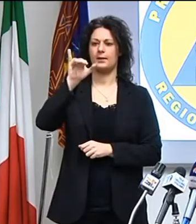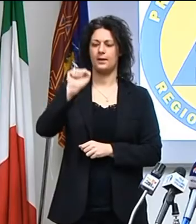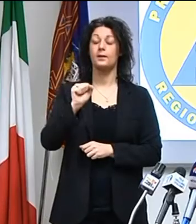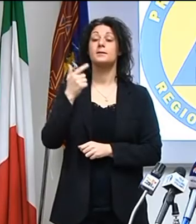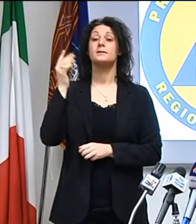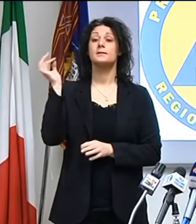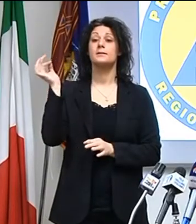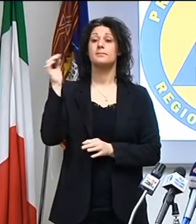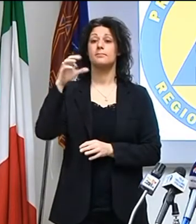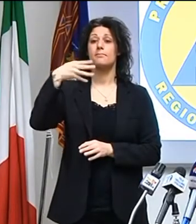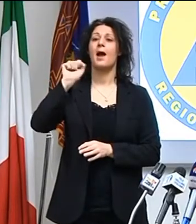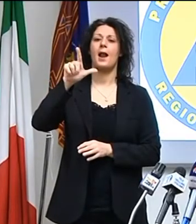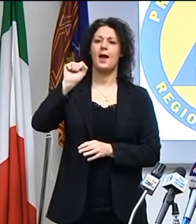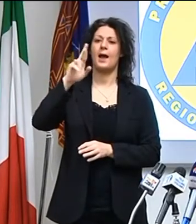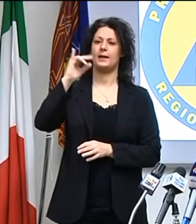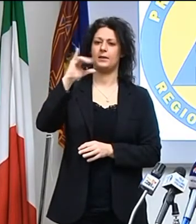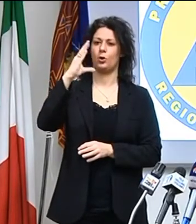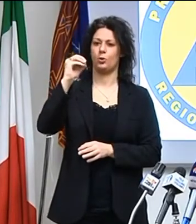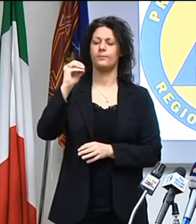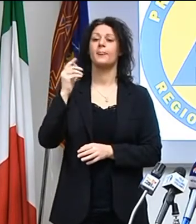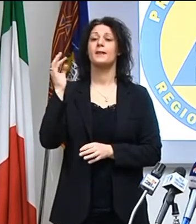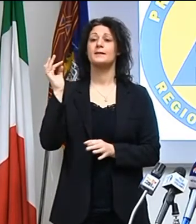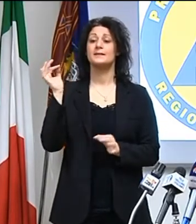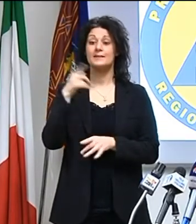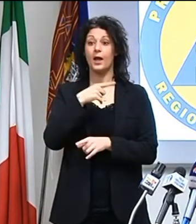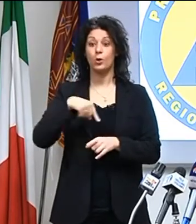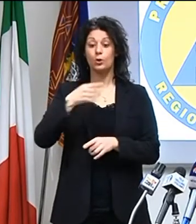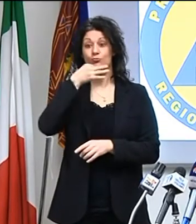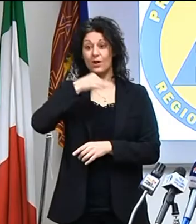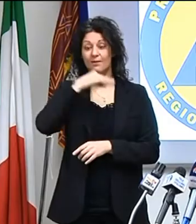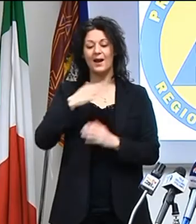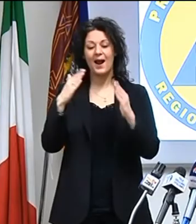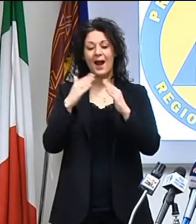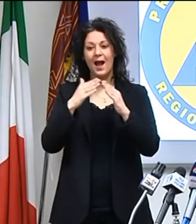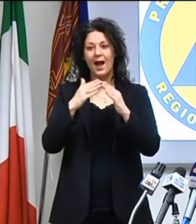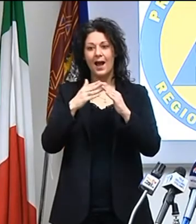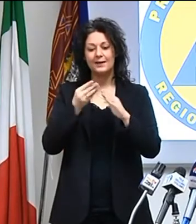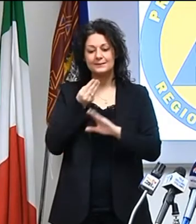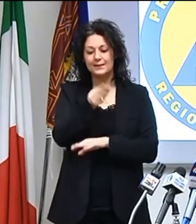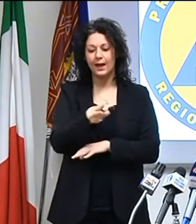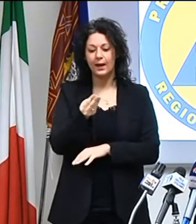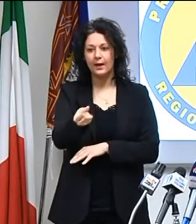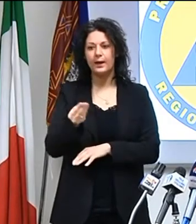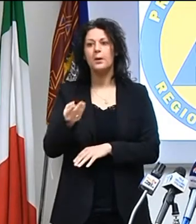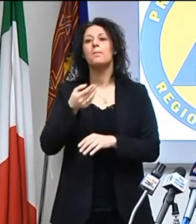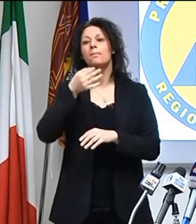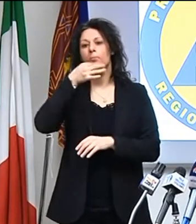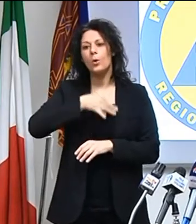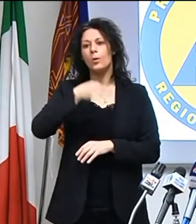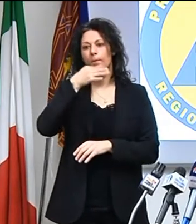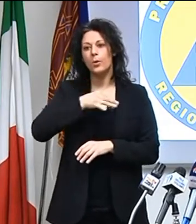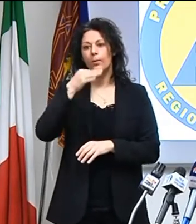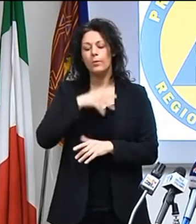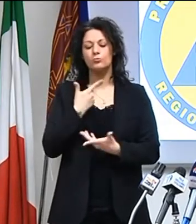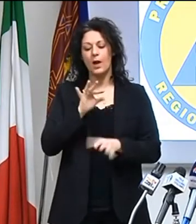casa, nelle prime fasi, potrebbe aiutarci ancora di più nella cura dei pazienti. Cioè uno comincia ad avere problemi respiratori, ha i sintomi